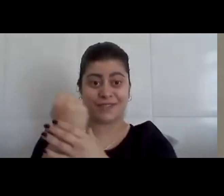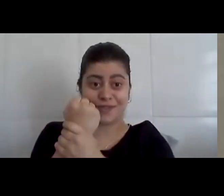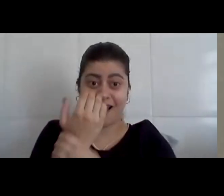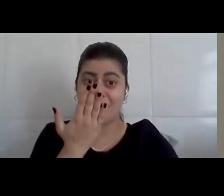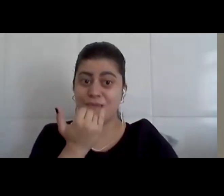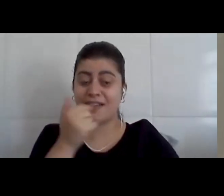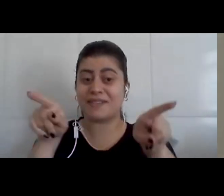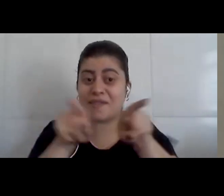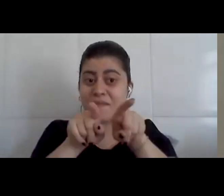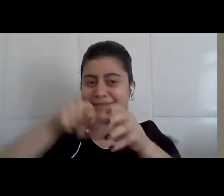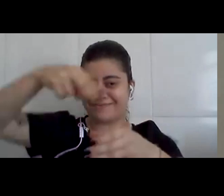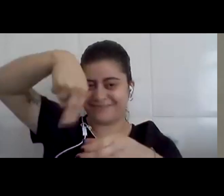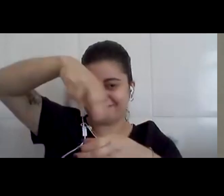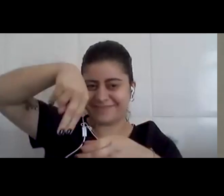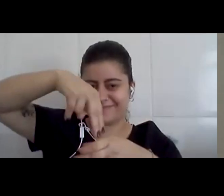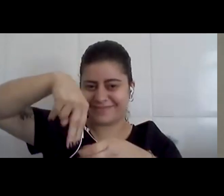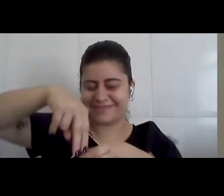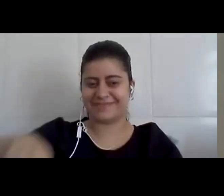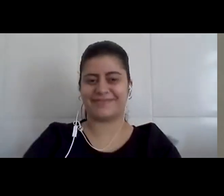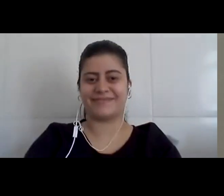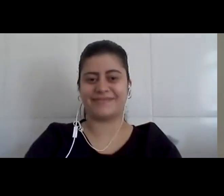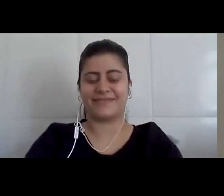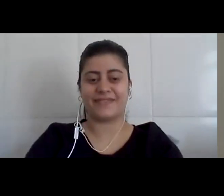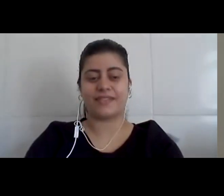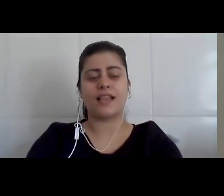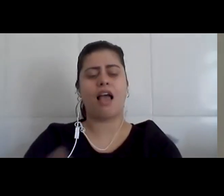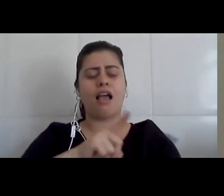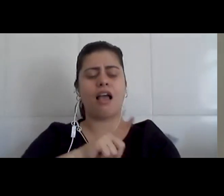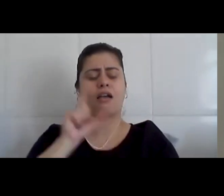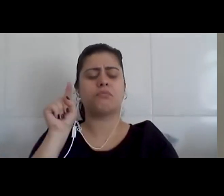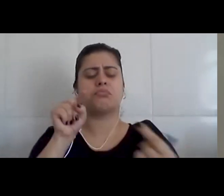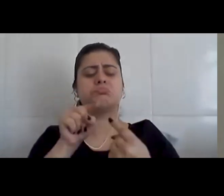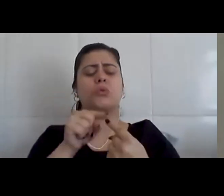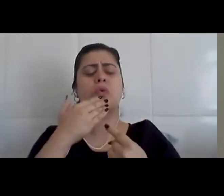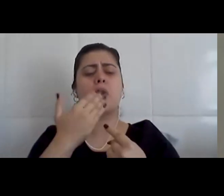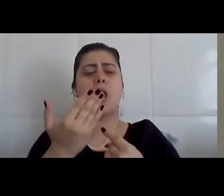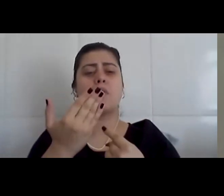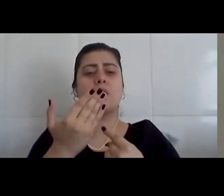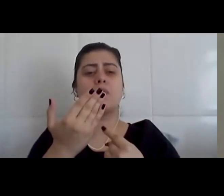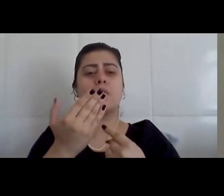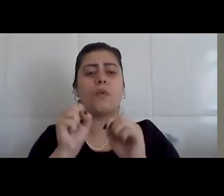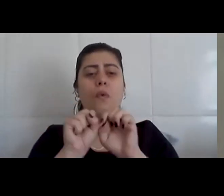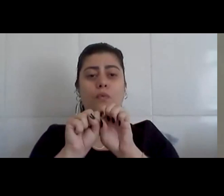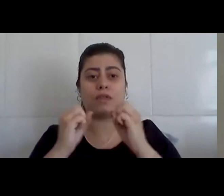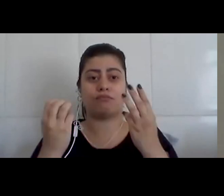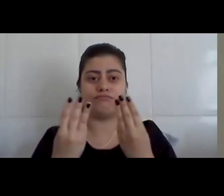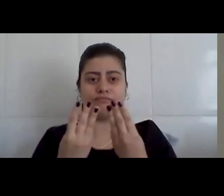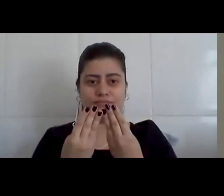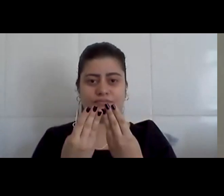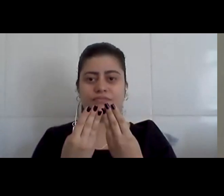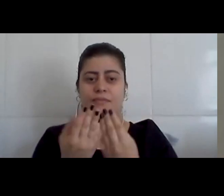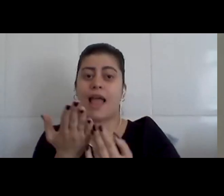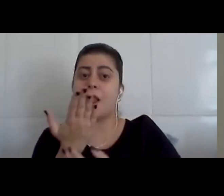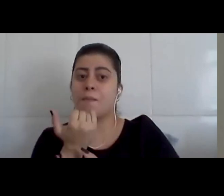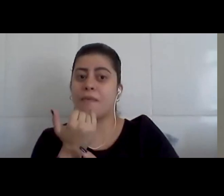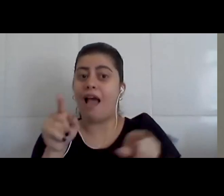e Nutricional, alinhado aos objetivos da Organização das Nações Unidas para a Alimentação e